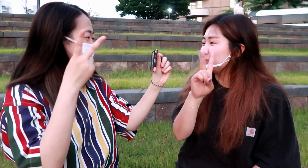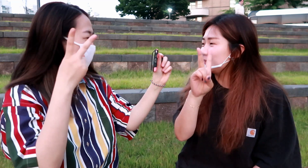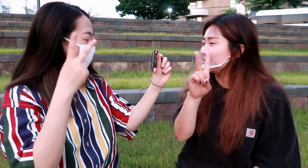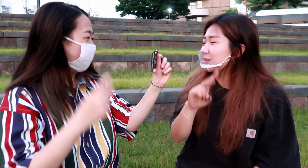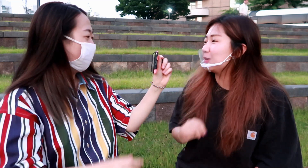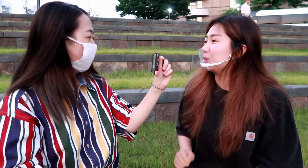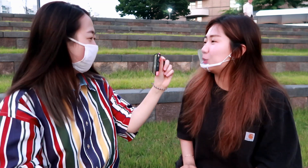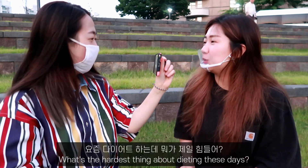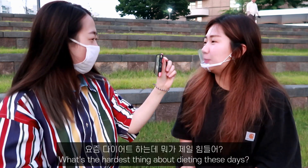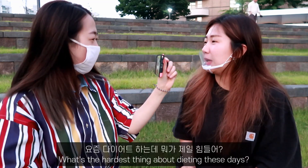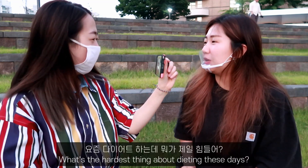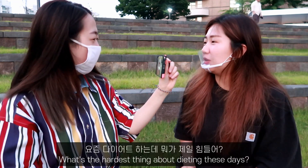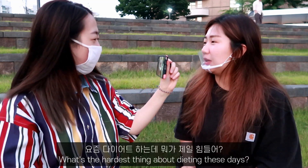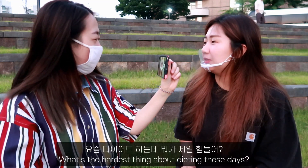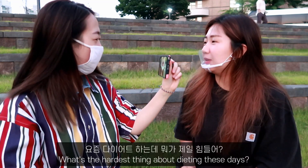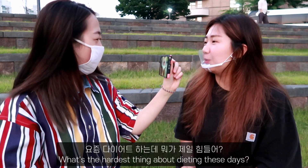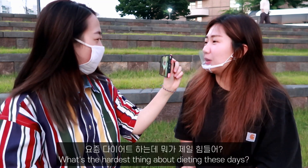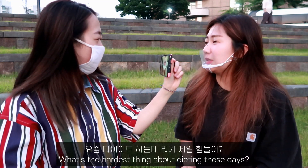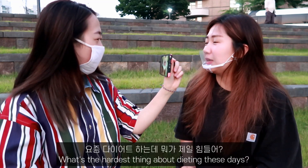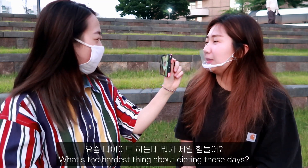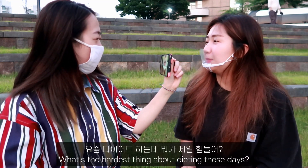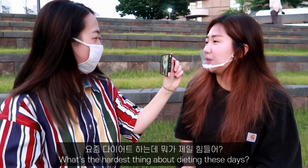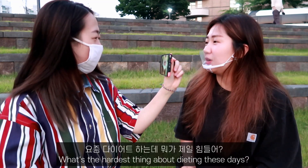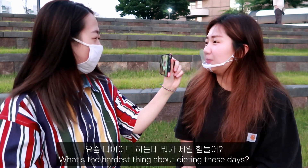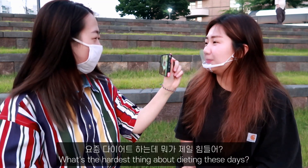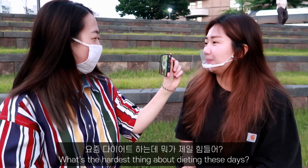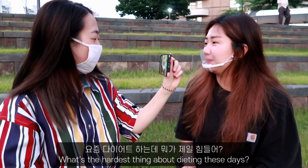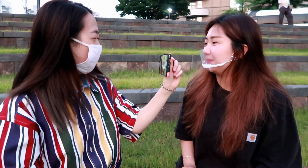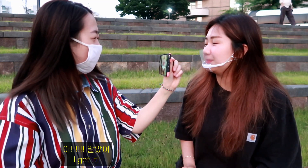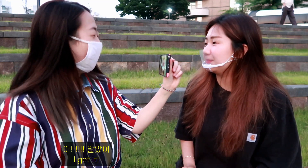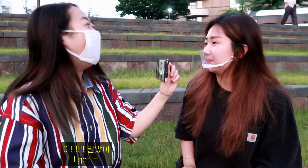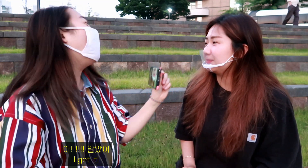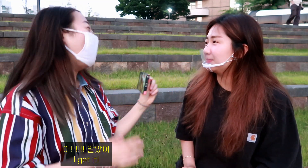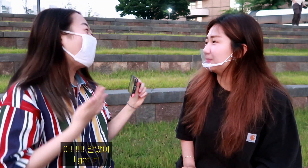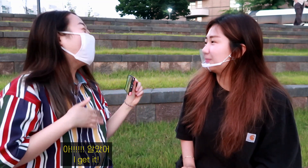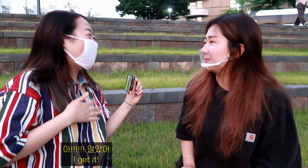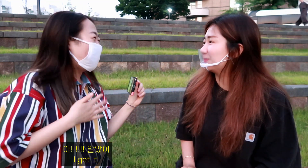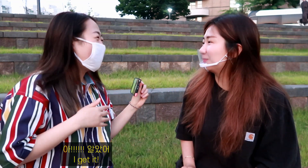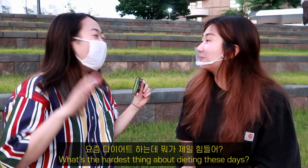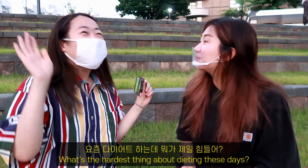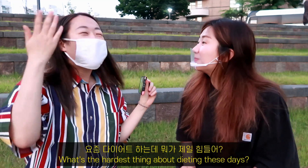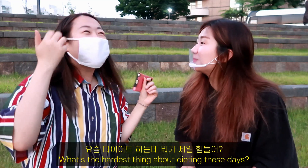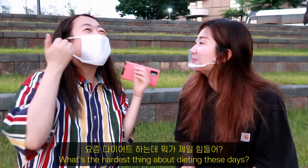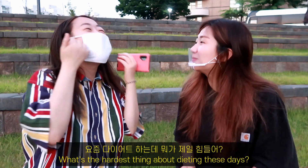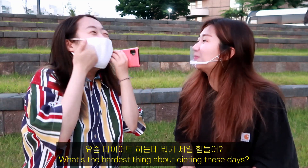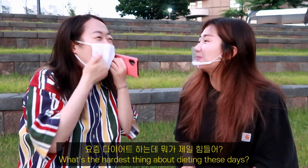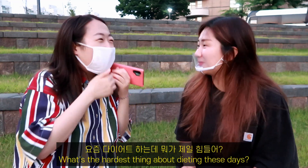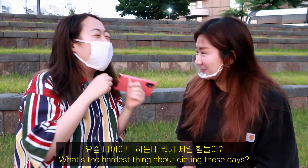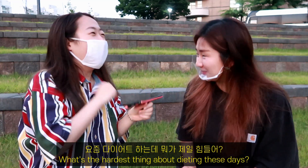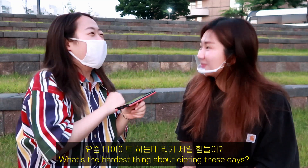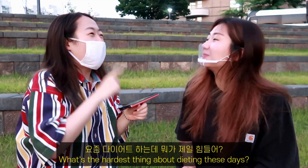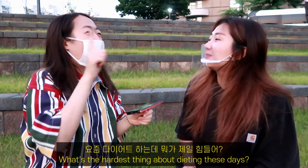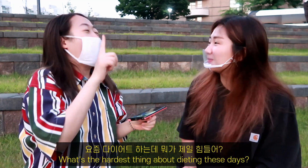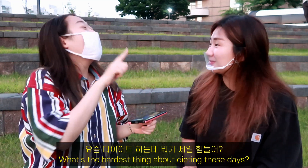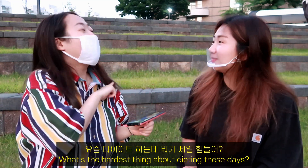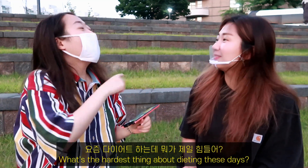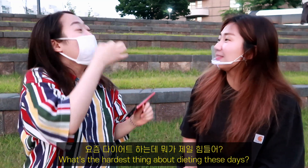맞아? 요즘 다이어트 하는데 뭐가 제일 힘들어? 아, 알았어. 요즘 다이어트 하는데 뭐가 제일